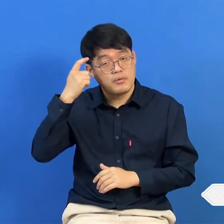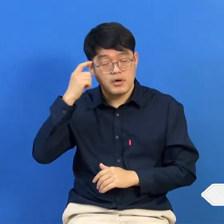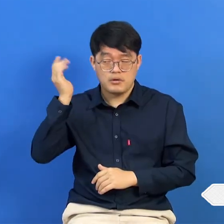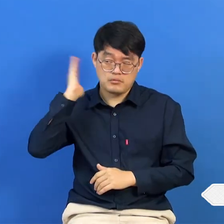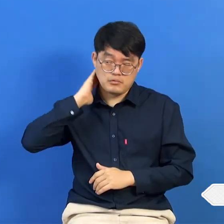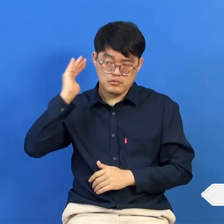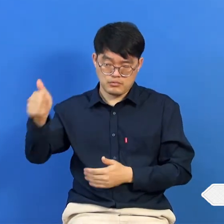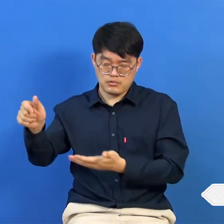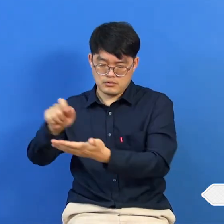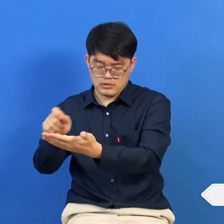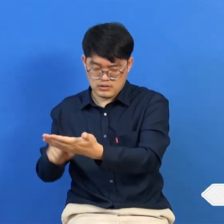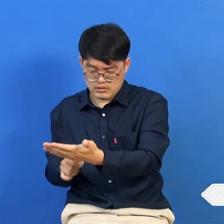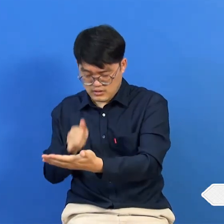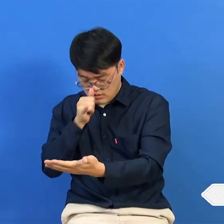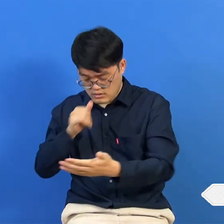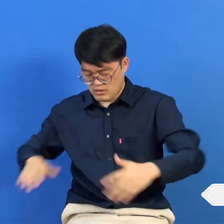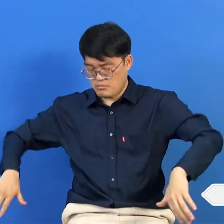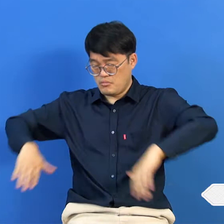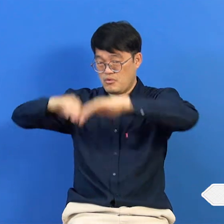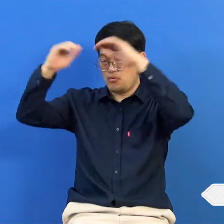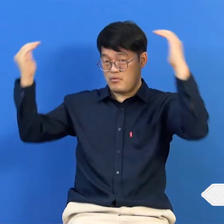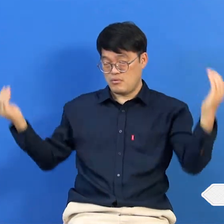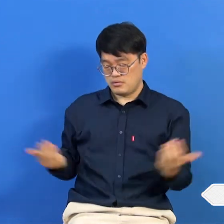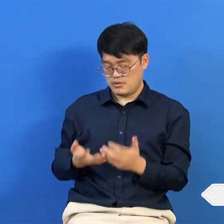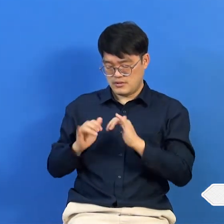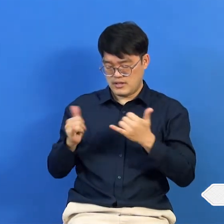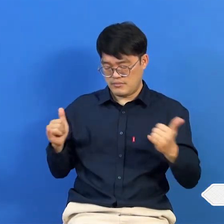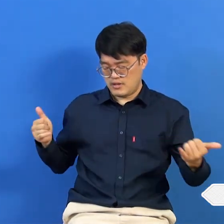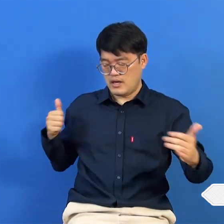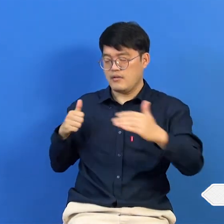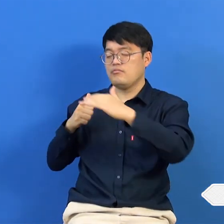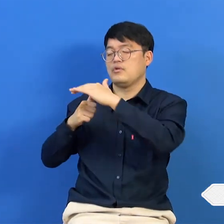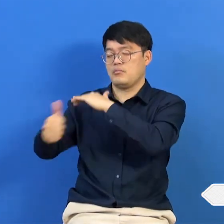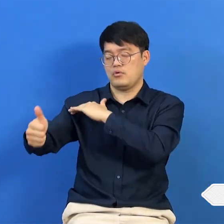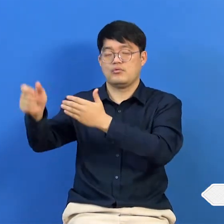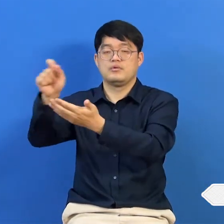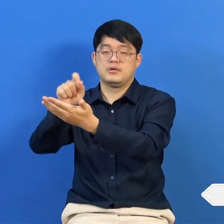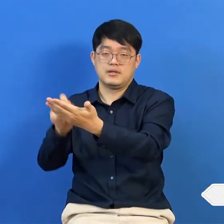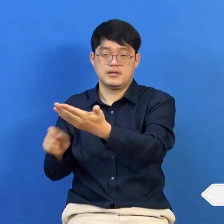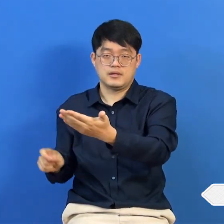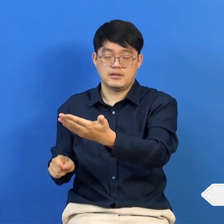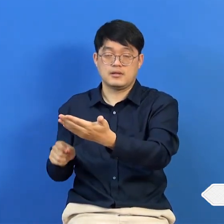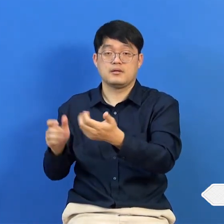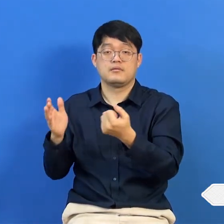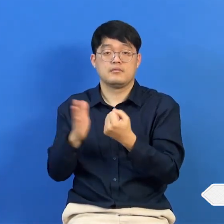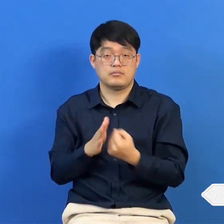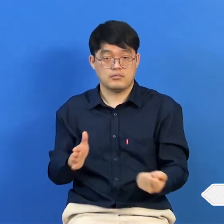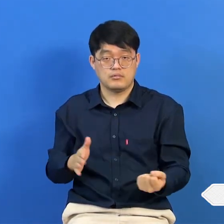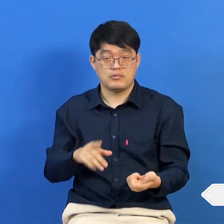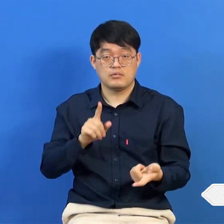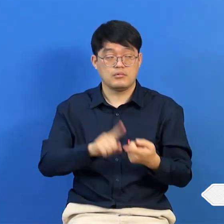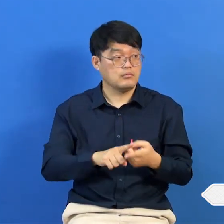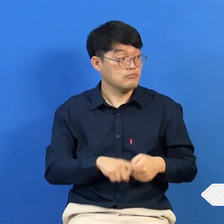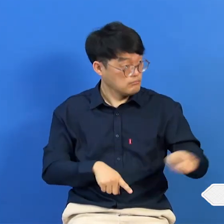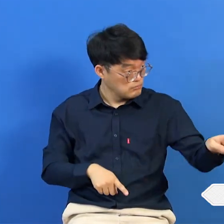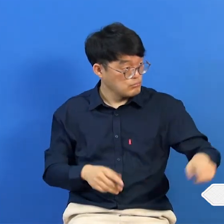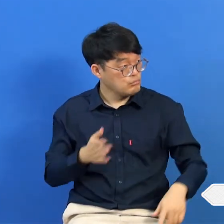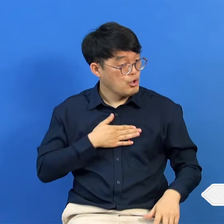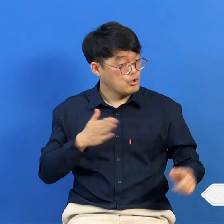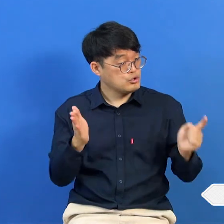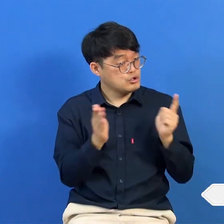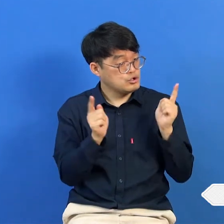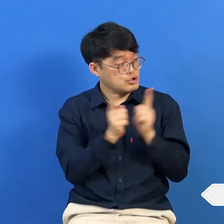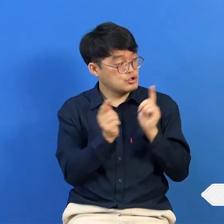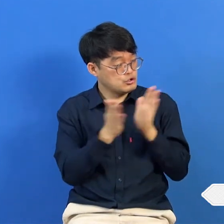모든 백성들의 대표자로서 사인을 하기 때문에 그렇습니다. 그걸 두고 내가 직접 사인한 것이